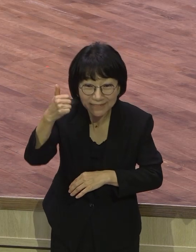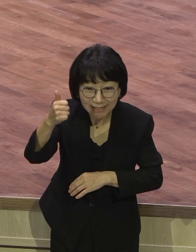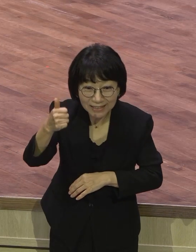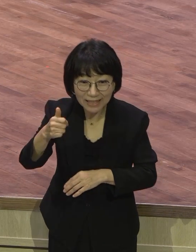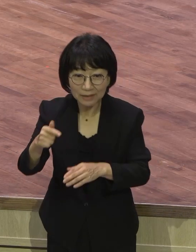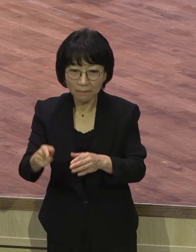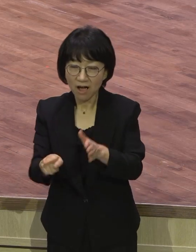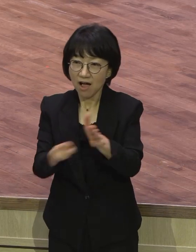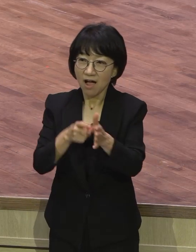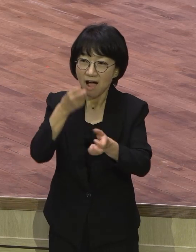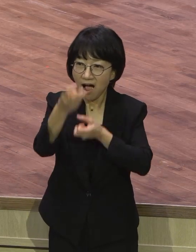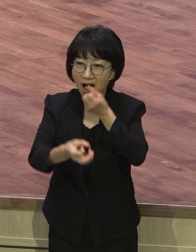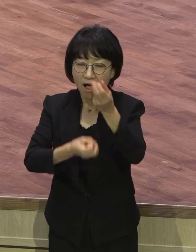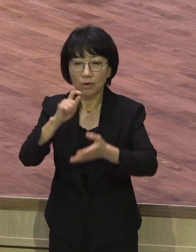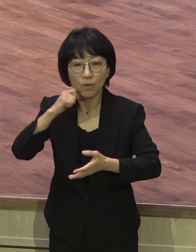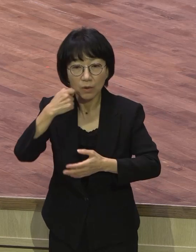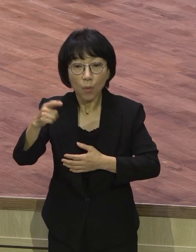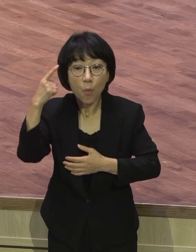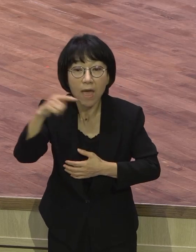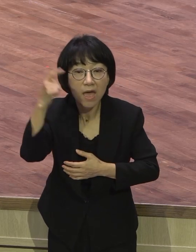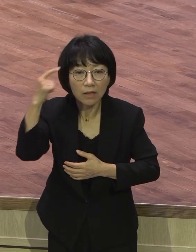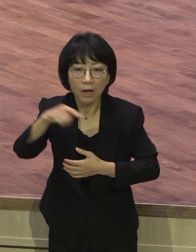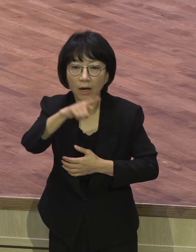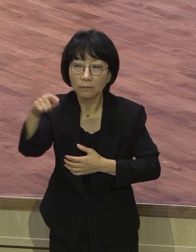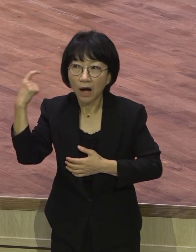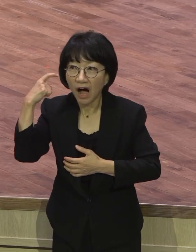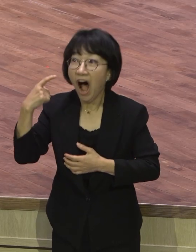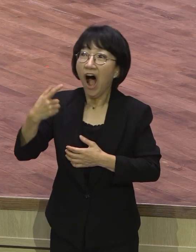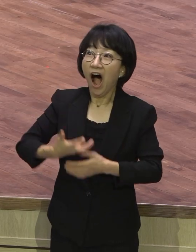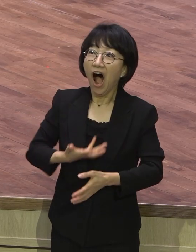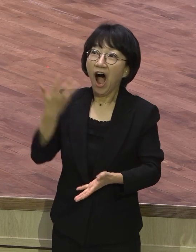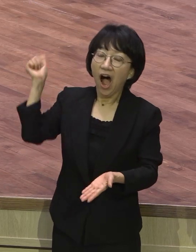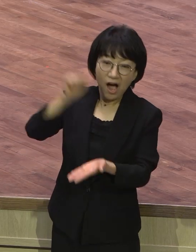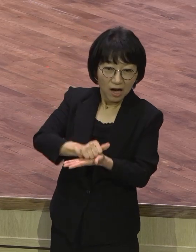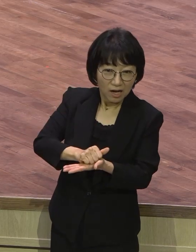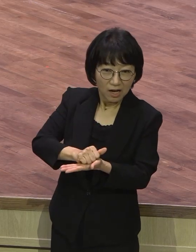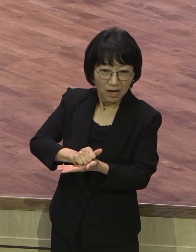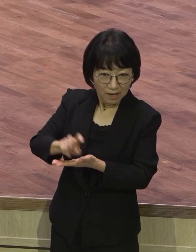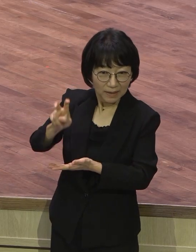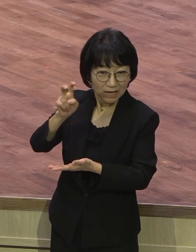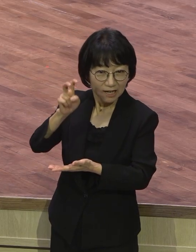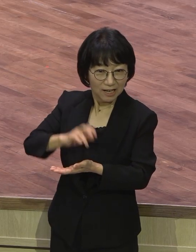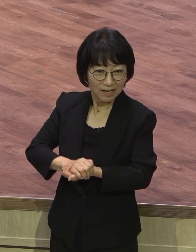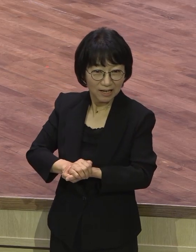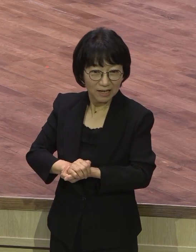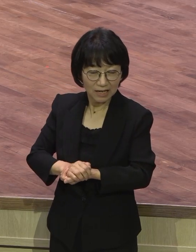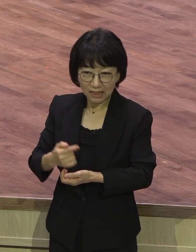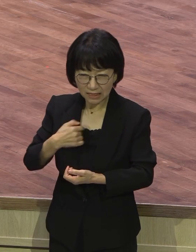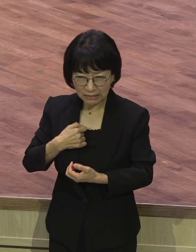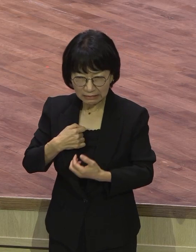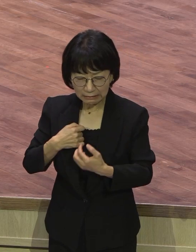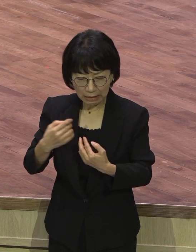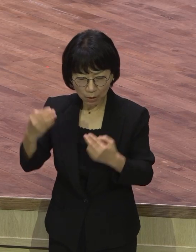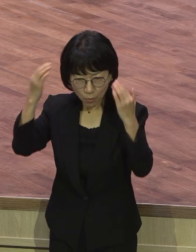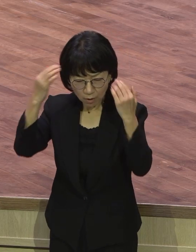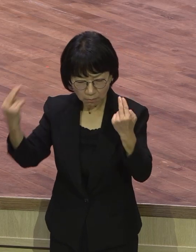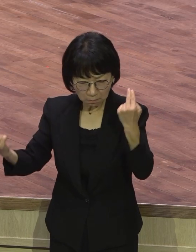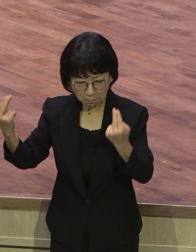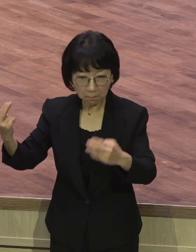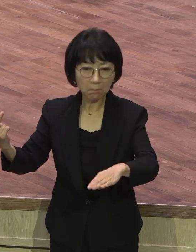간정함 여러분 자빠지기 때문에 시험 들어 자빠지기 때문에 어쩌면 저보다 더 많은 고난을